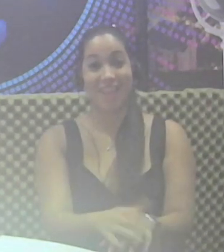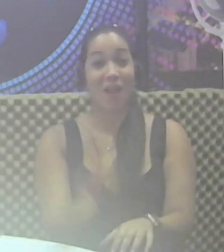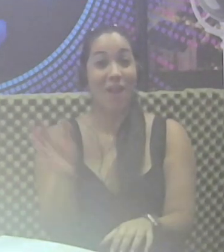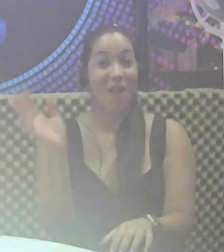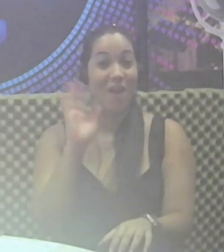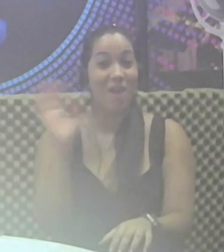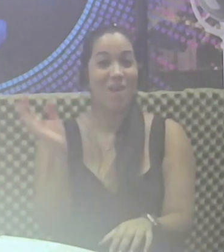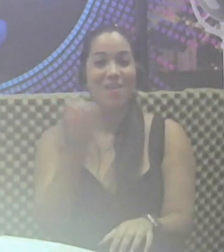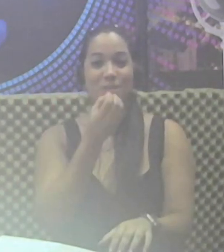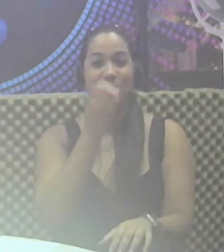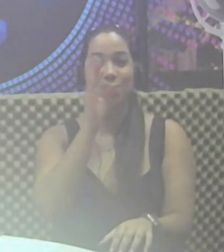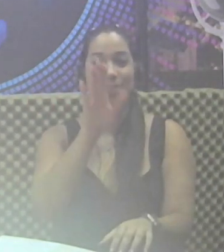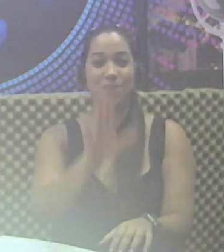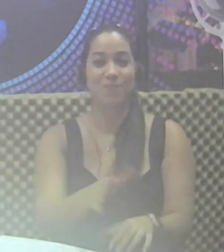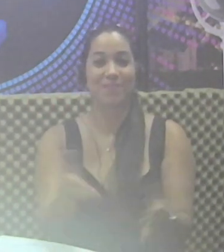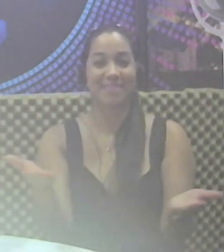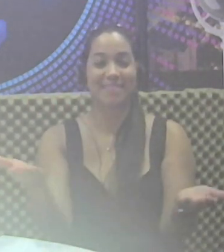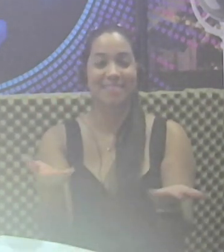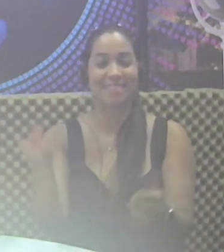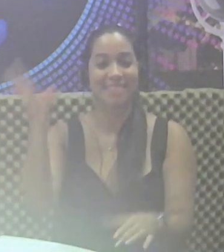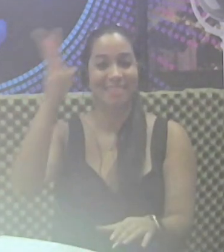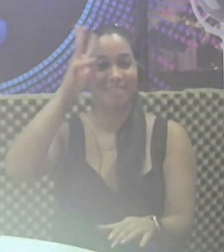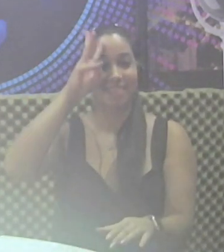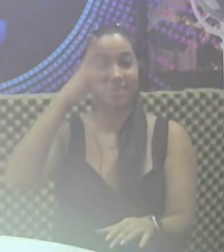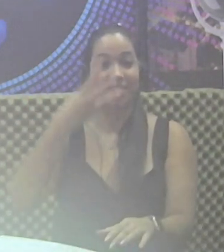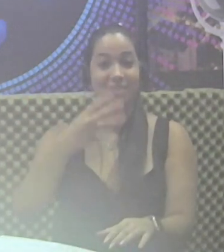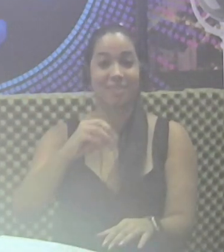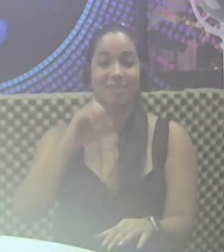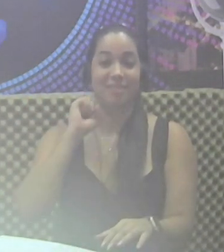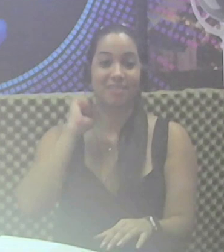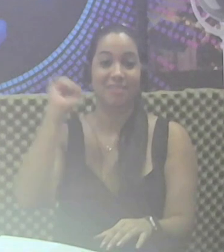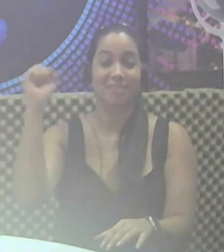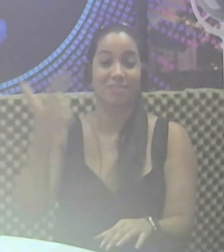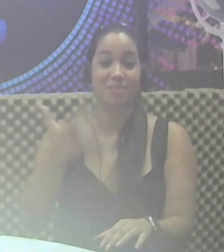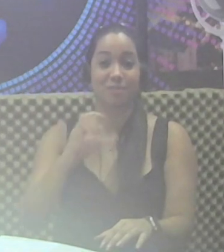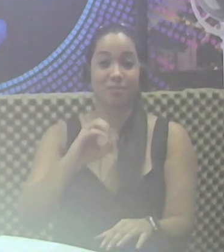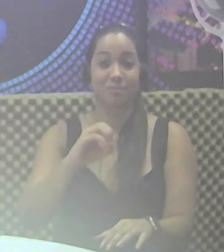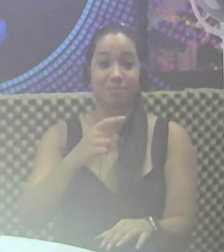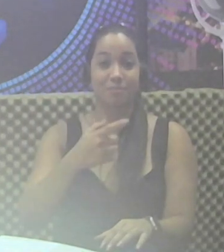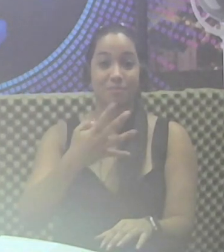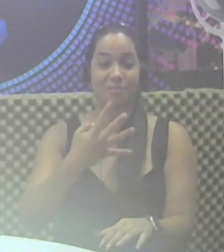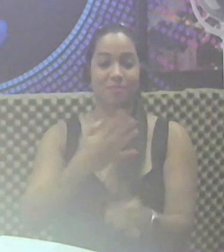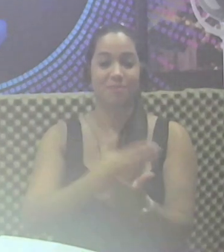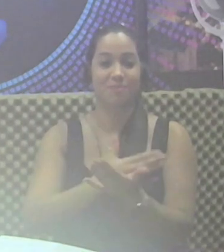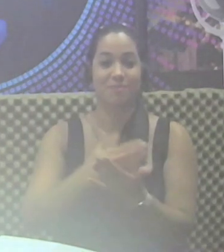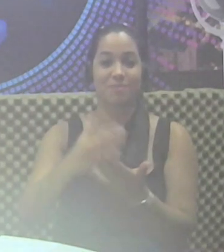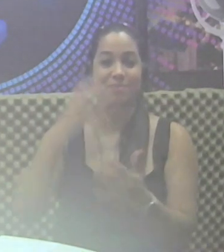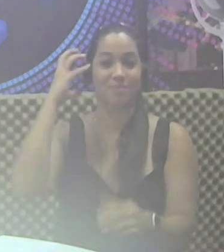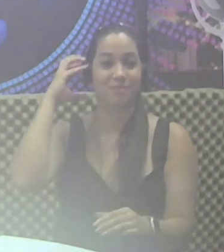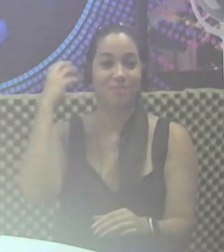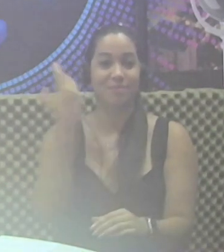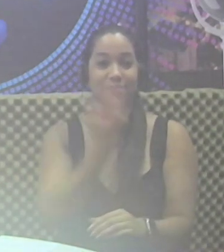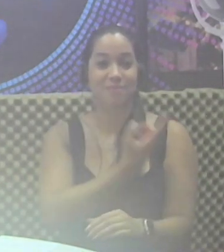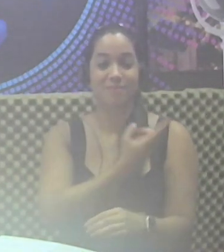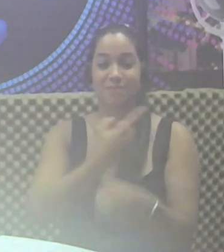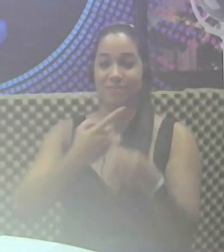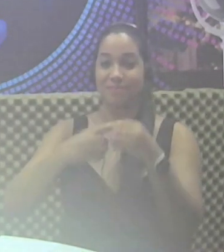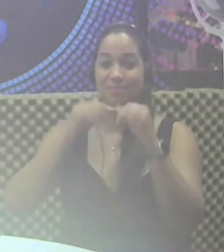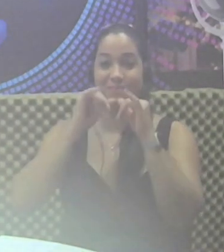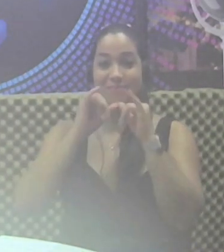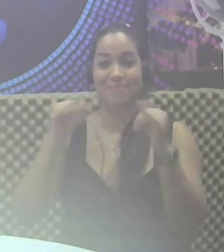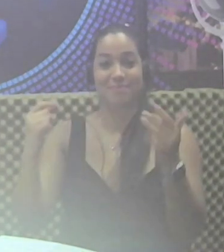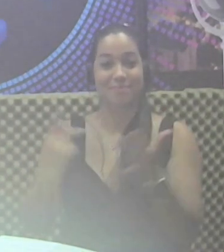Olá, boa tarde. Hoje é terça-feira, dia 30 de abril de 2024. Está no ar a Rádio Nossa Cidade com um boletim de notícias sobre o que de